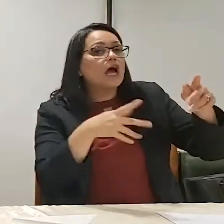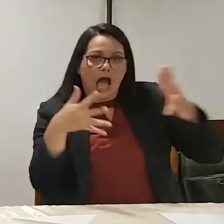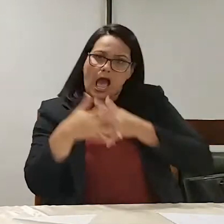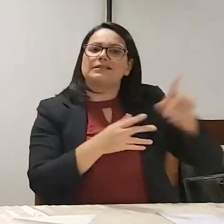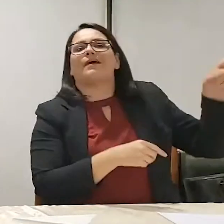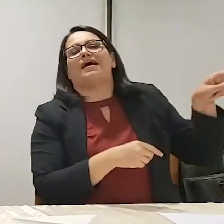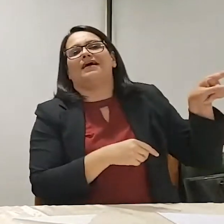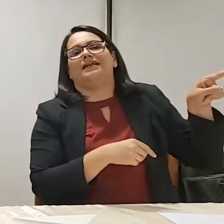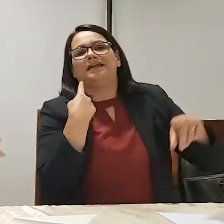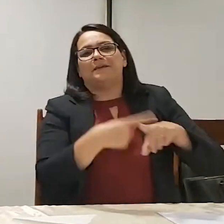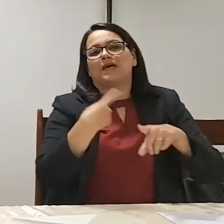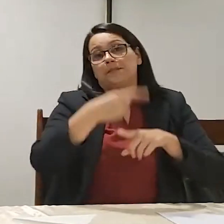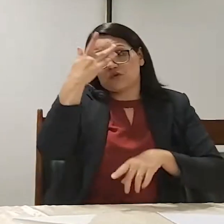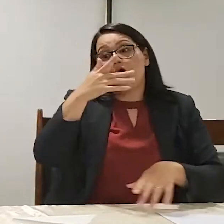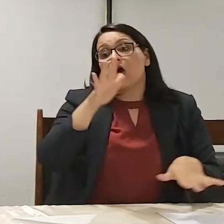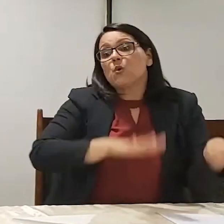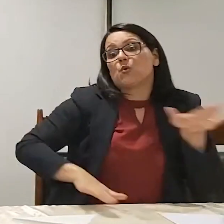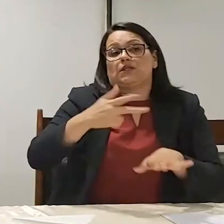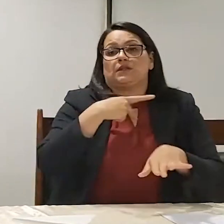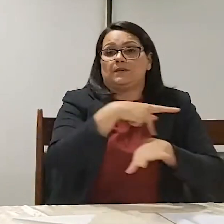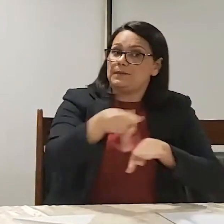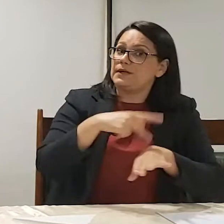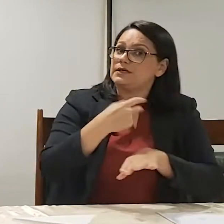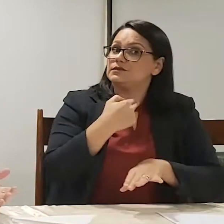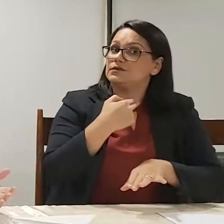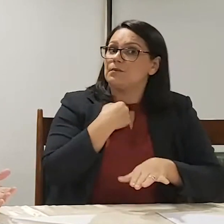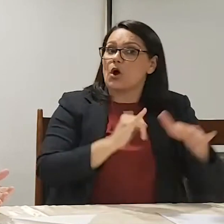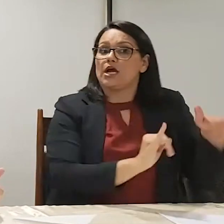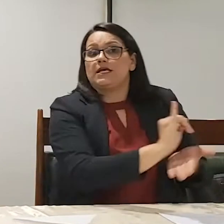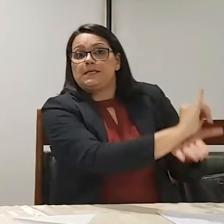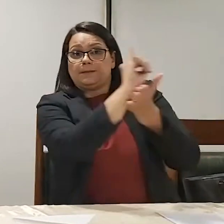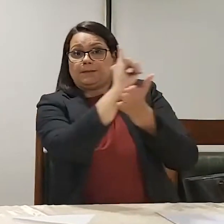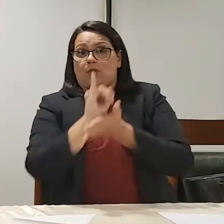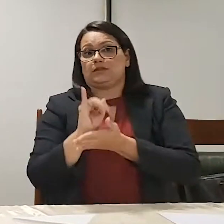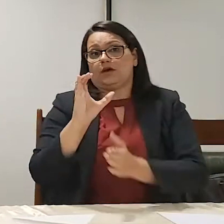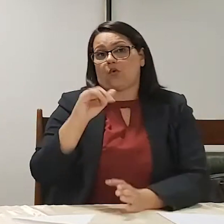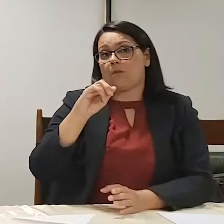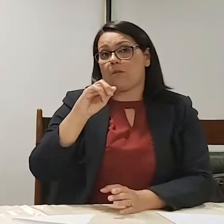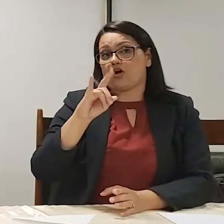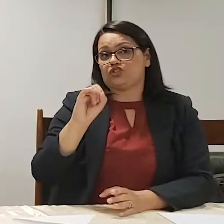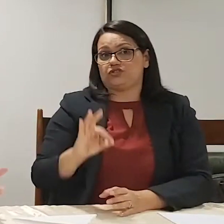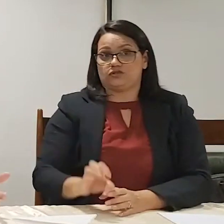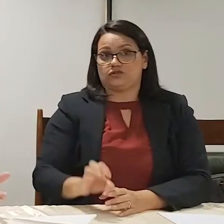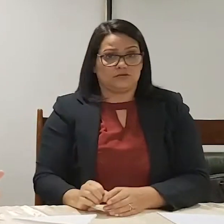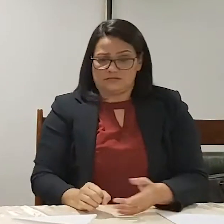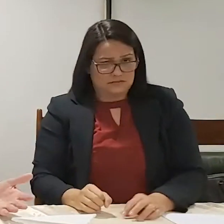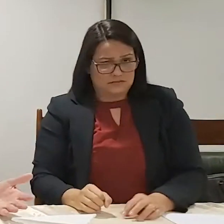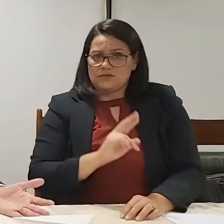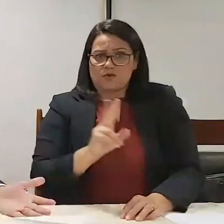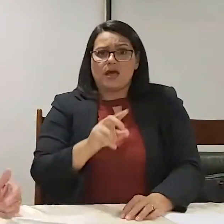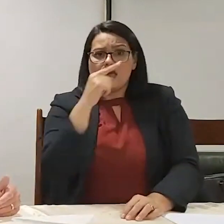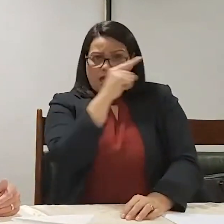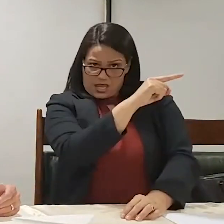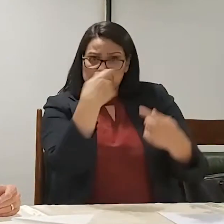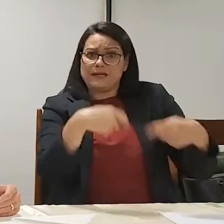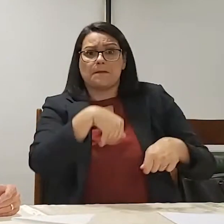que você está falando, que tal país não pode importar commodities, né, soja tua. Não vai acontecer isso, eles precisam mais